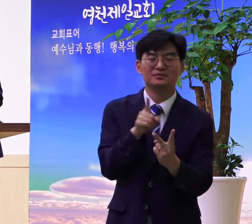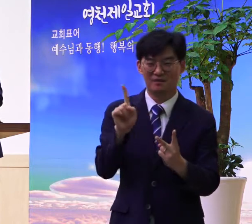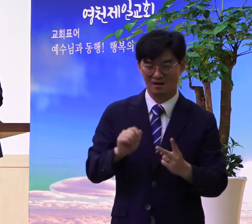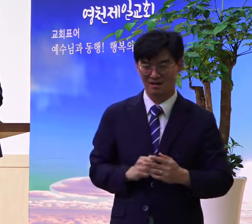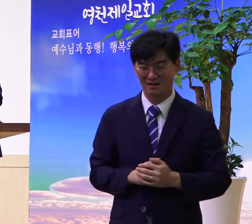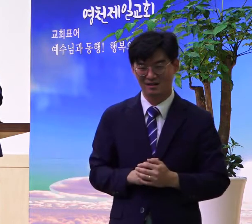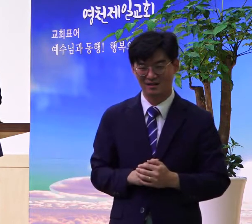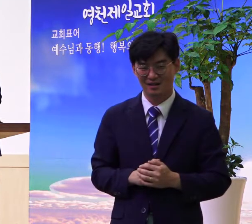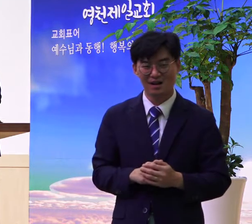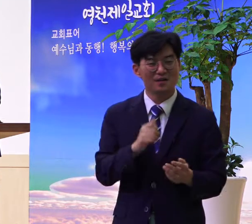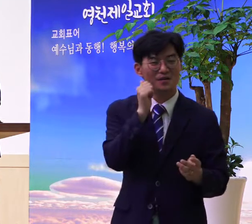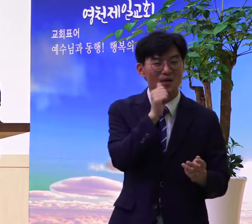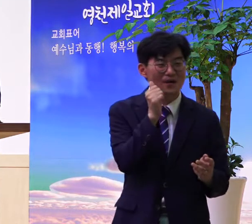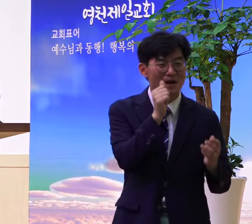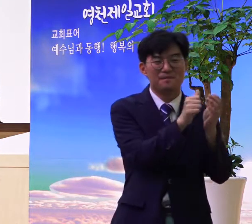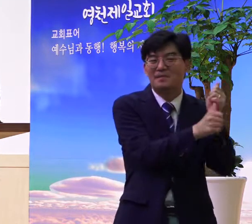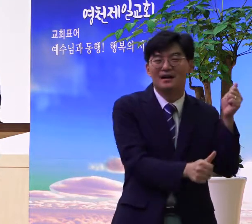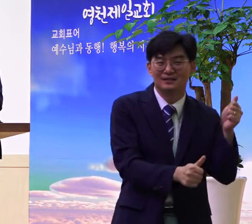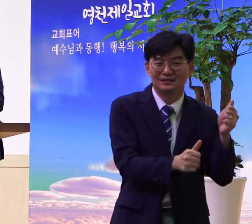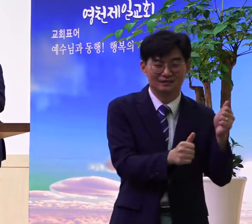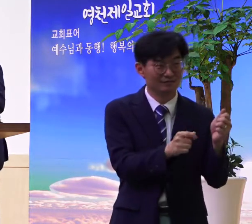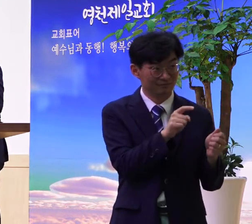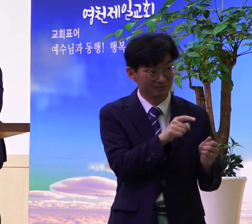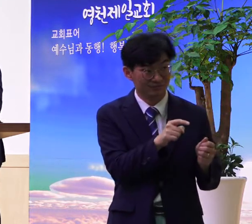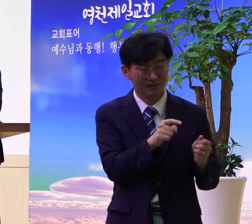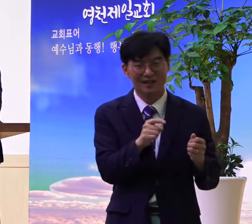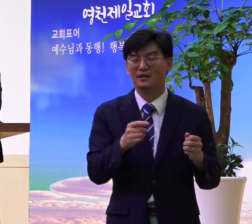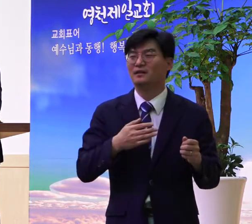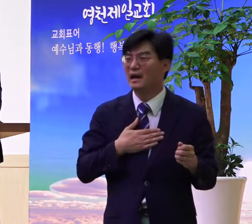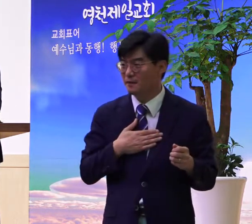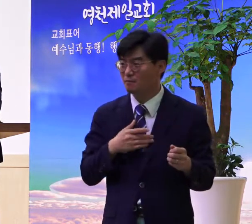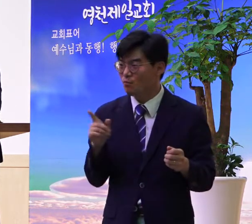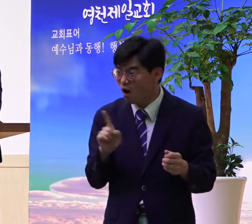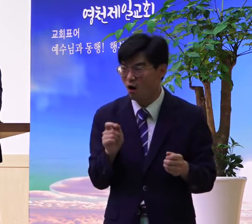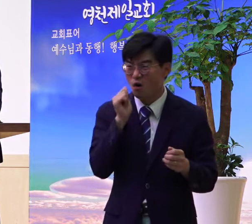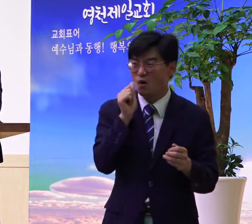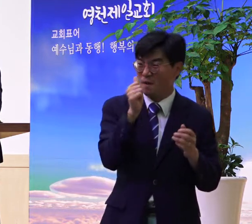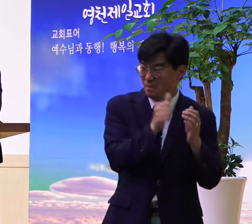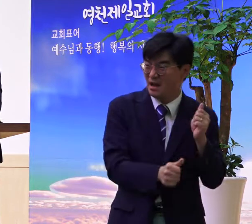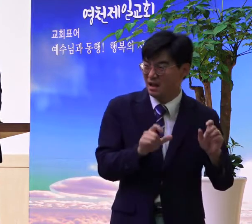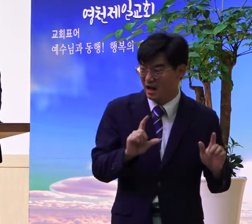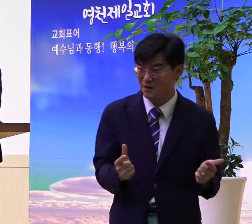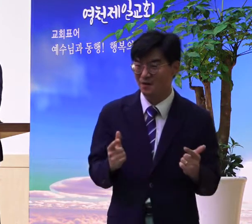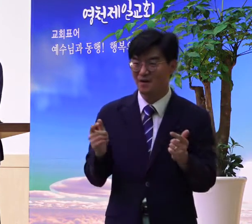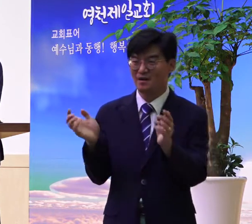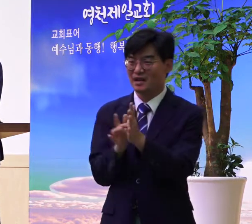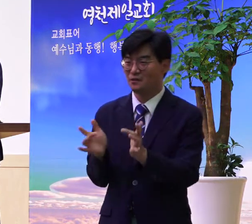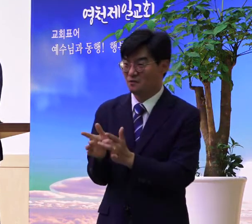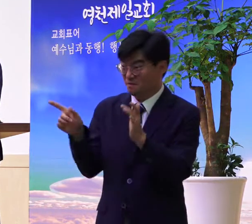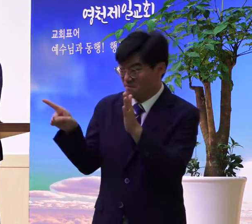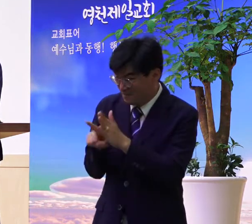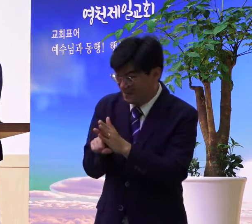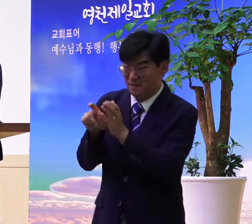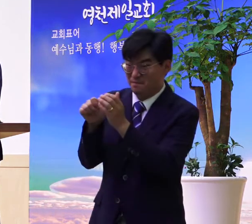반, 그 반의 반이라도 내가 열정을 가지고 있다면 하나님은 그것을 통해서 여러분 가운데 역사하실